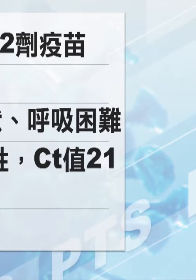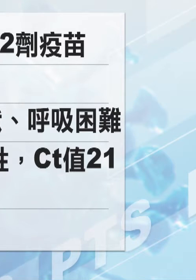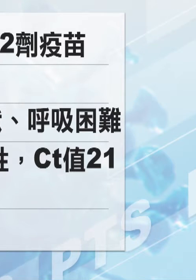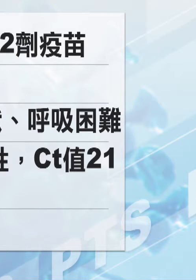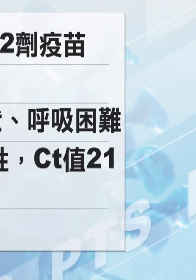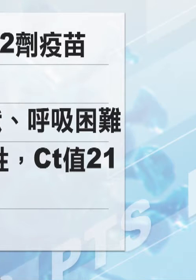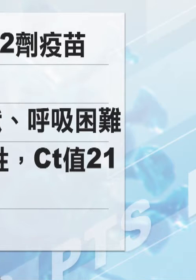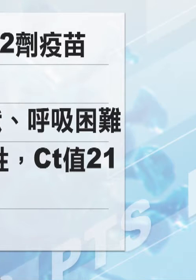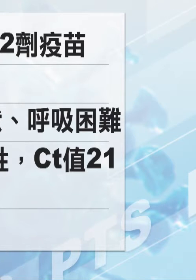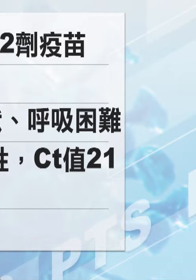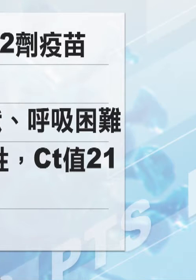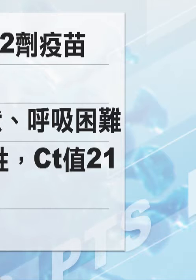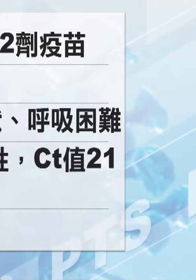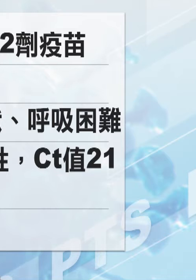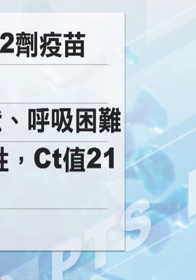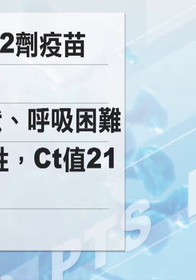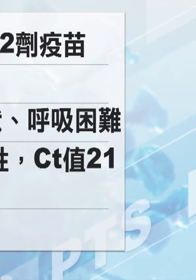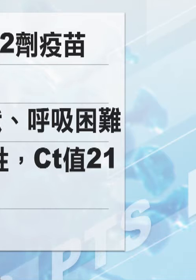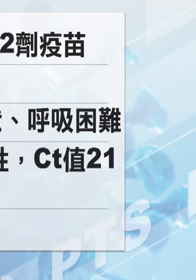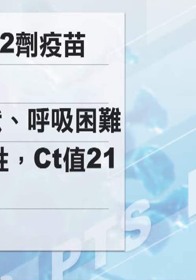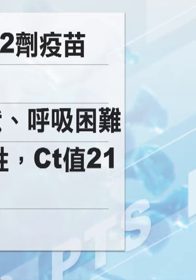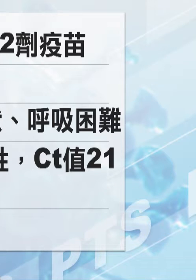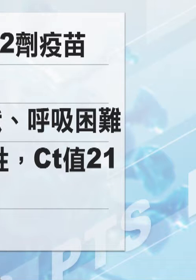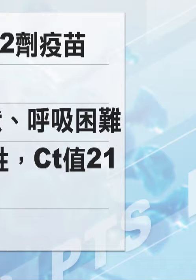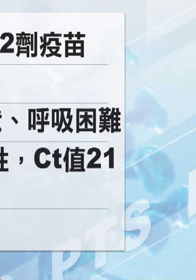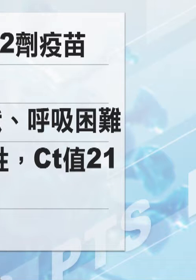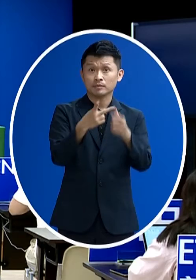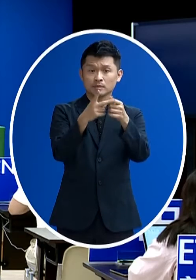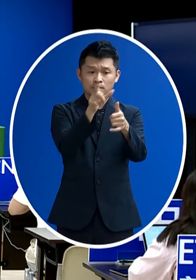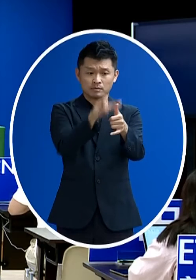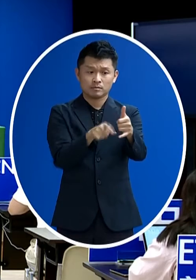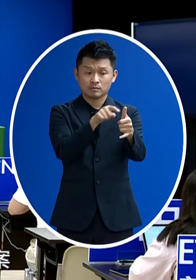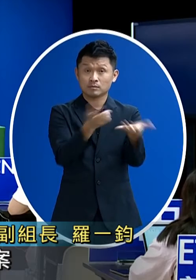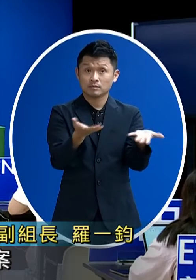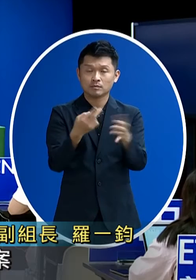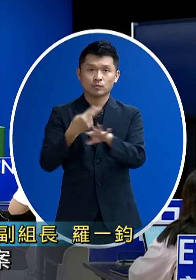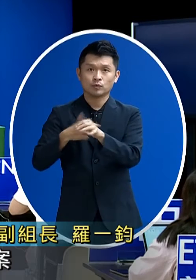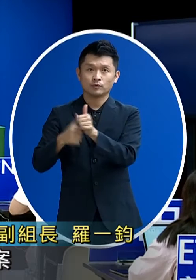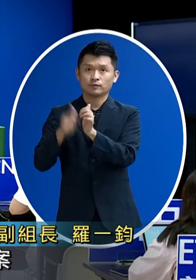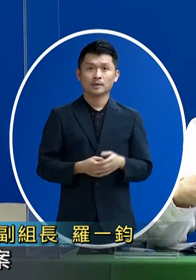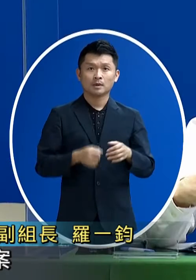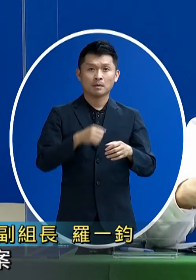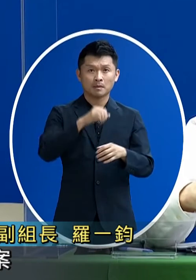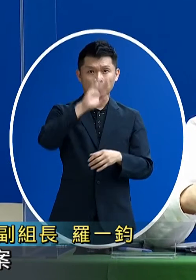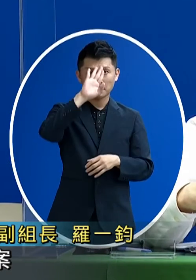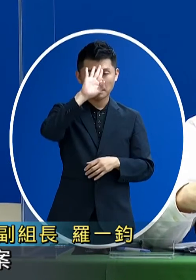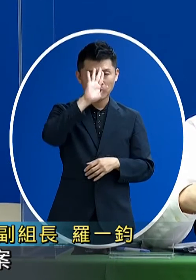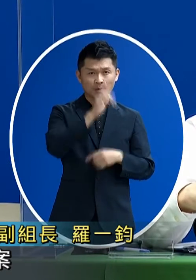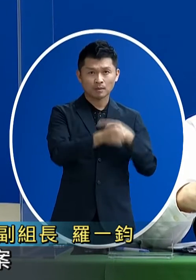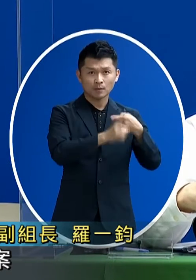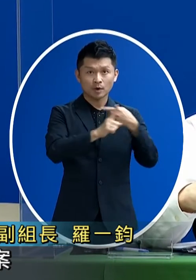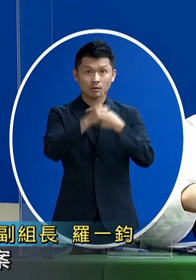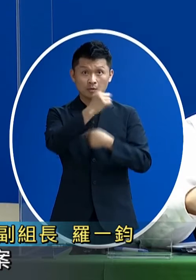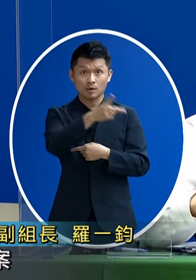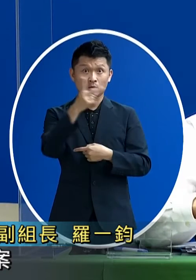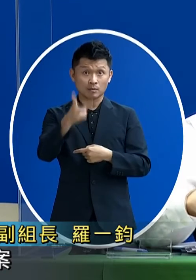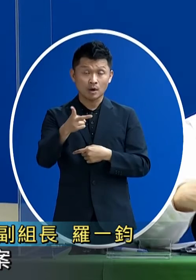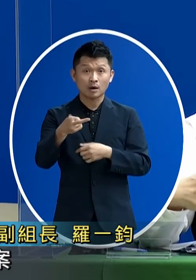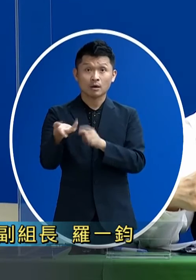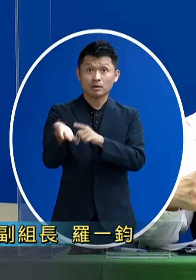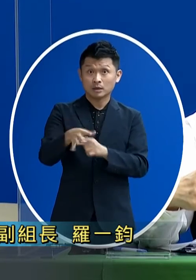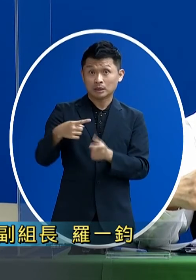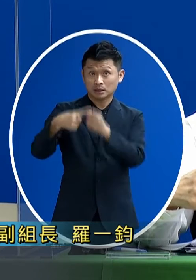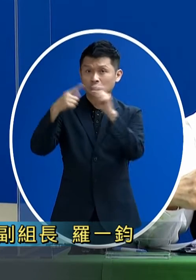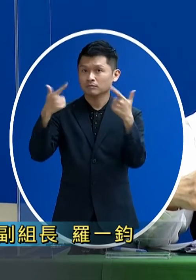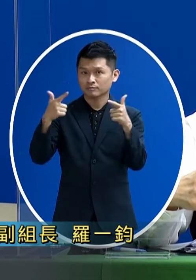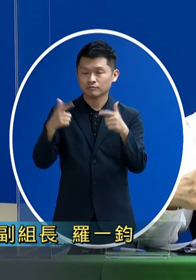送定序。个案病况恶化，不幸在8月底过世。 这不是首例重复感染死亡的个案，我们到昨